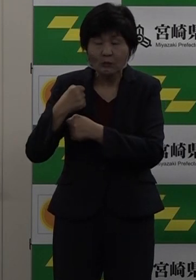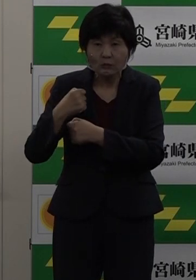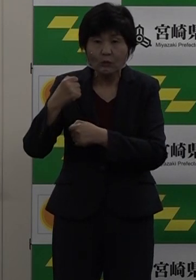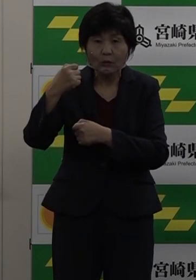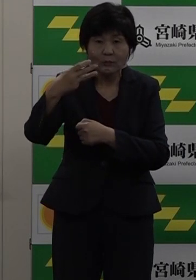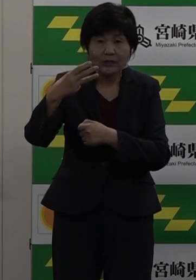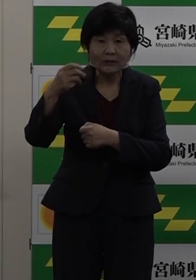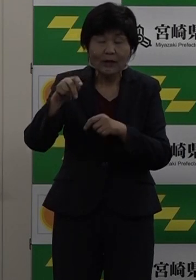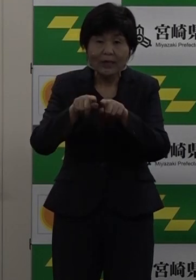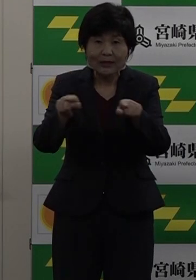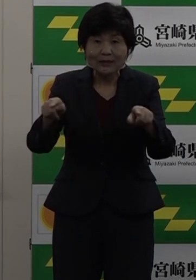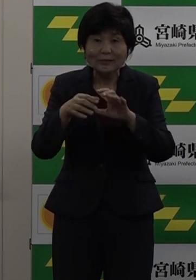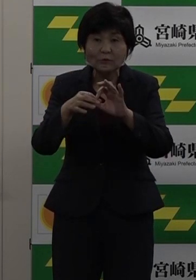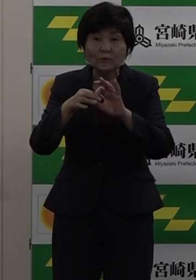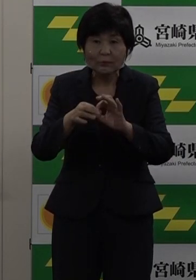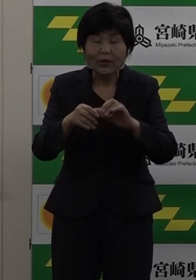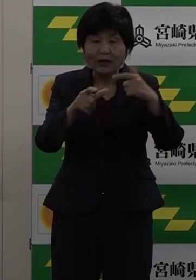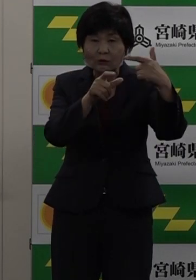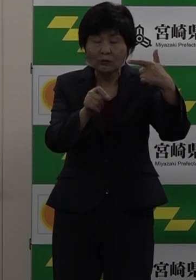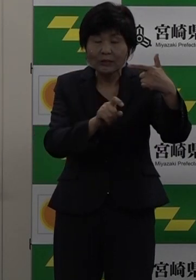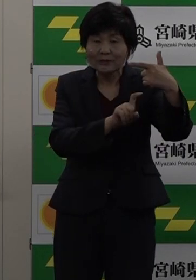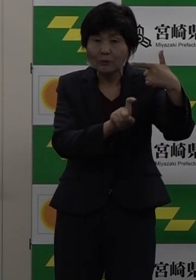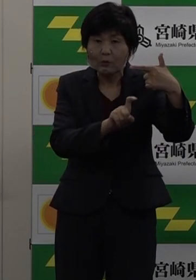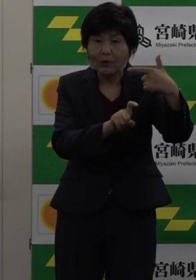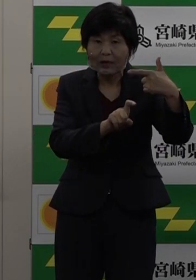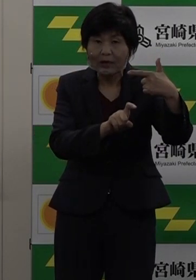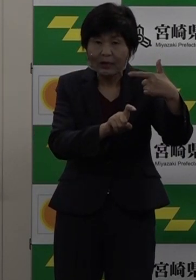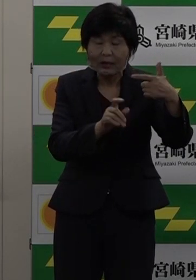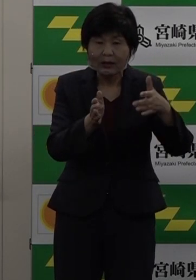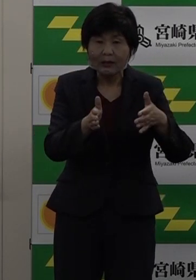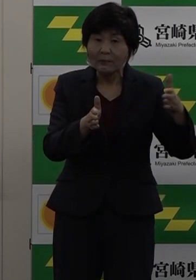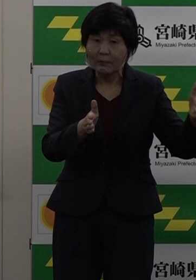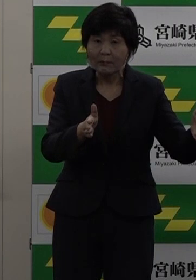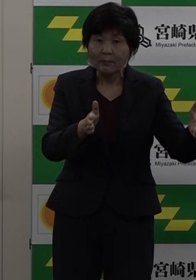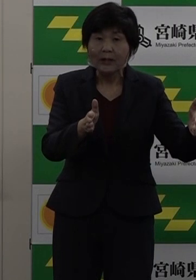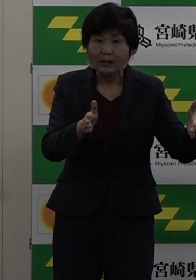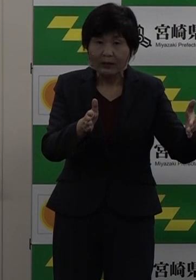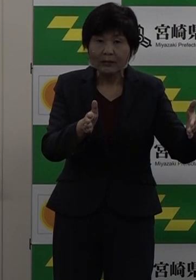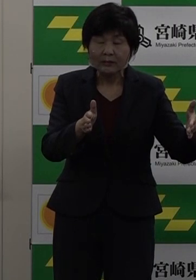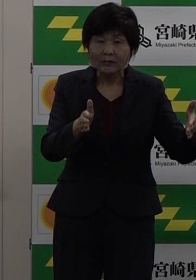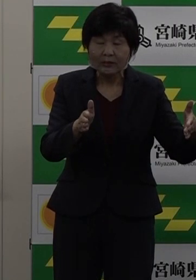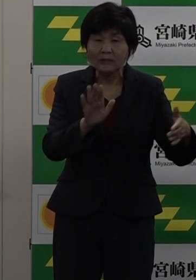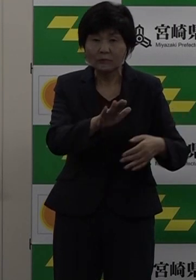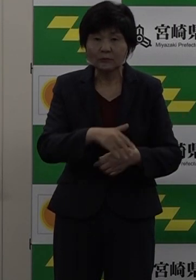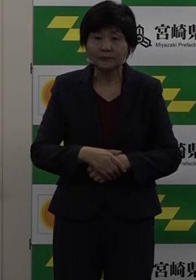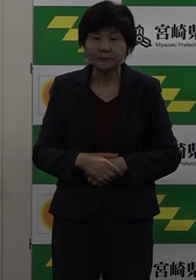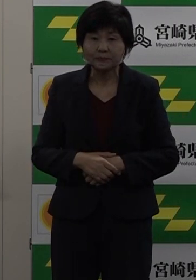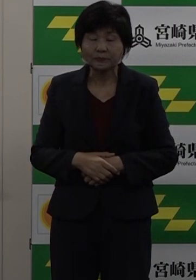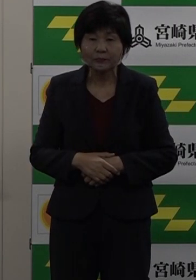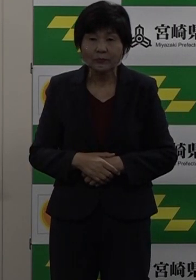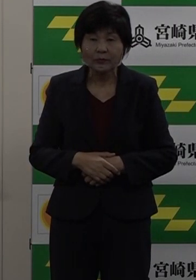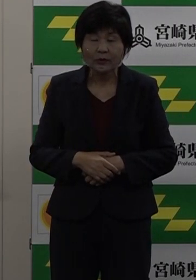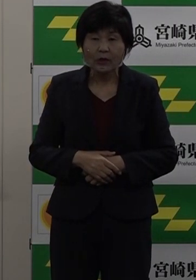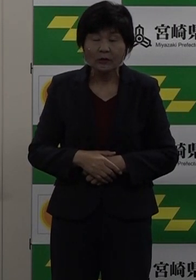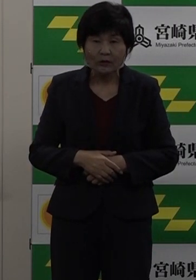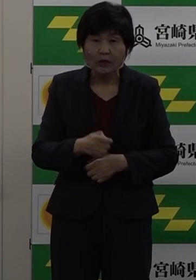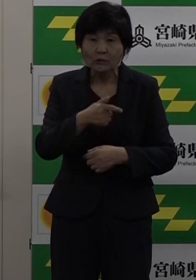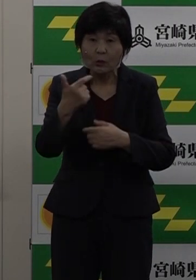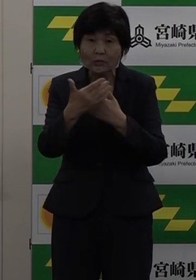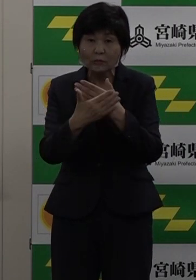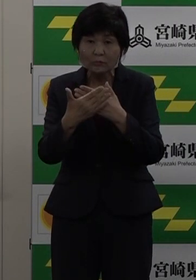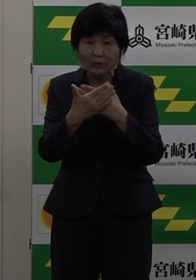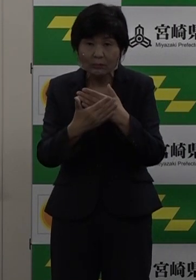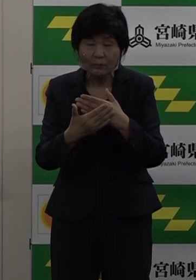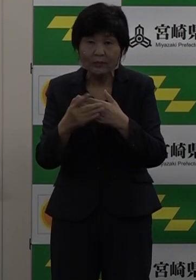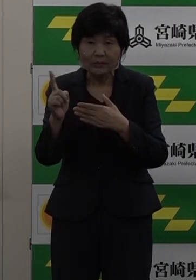までということでの設定については変わりはないということでのこの画面であります。ただしここ非常に重要なポイントであ